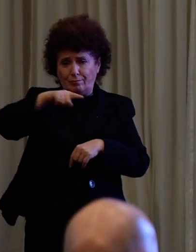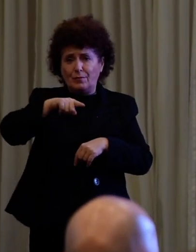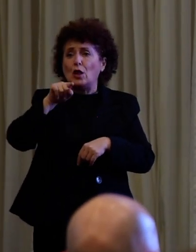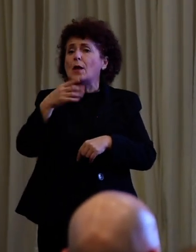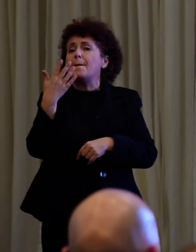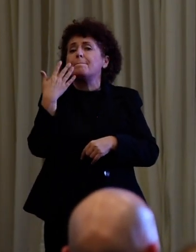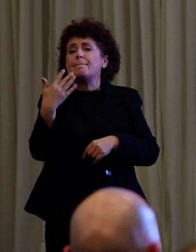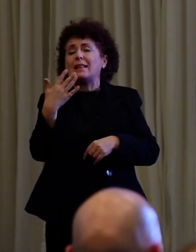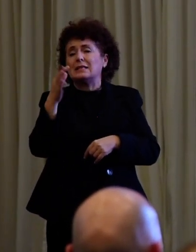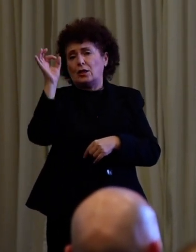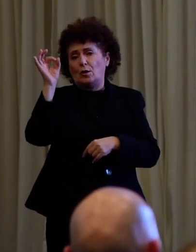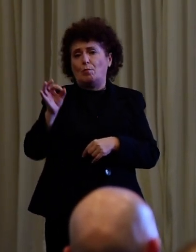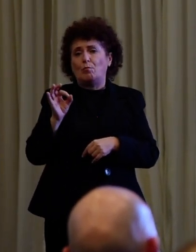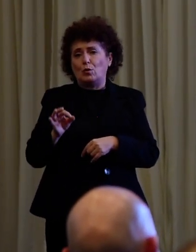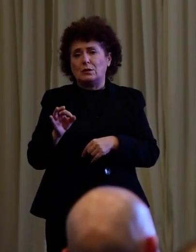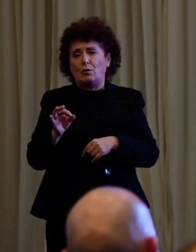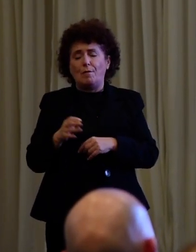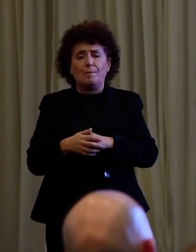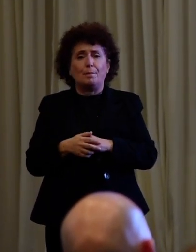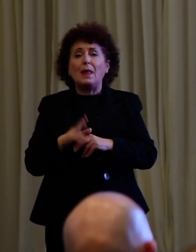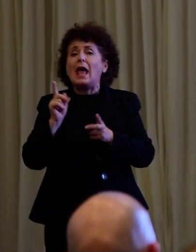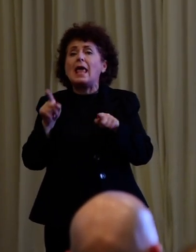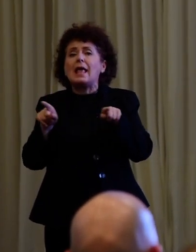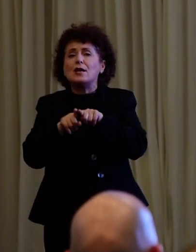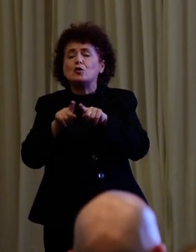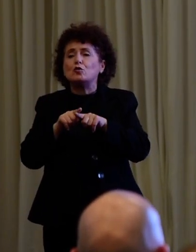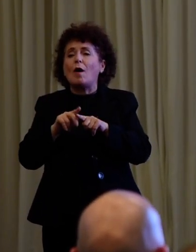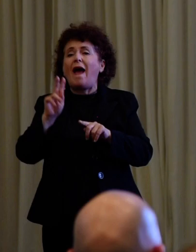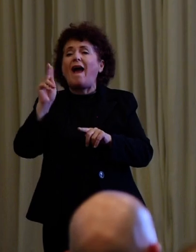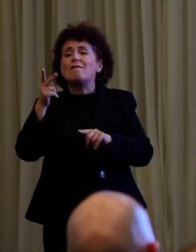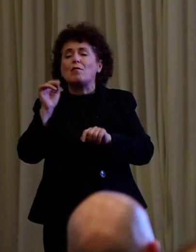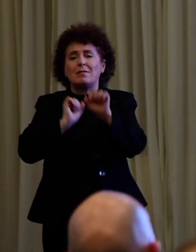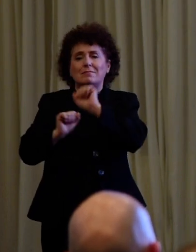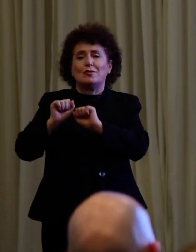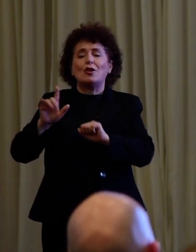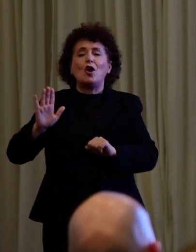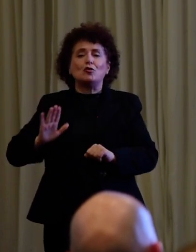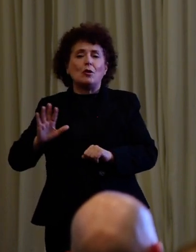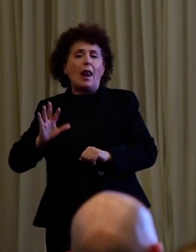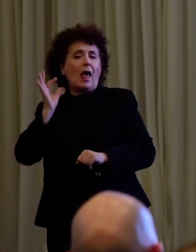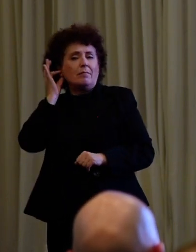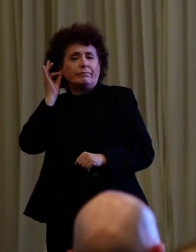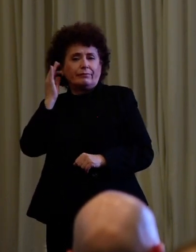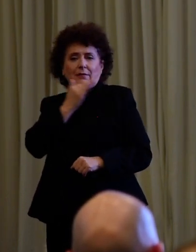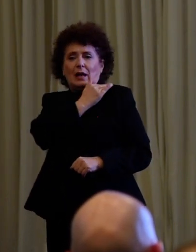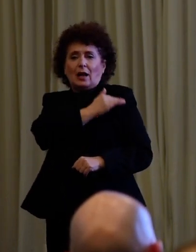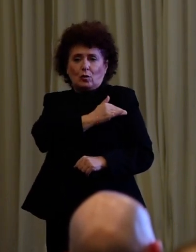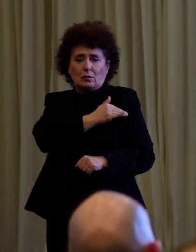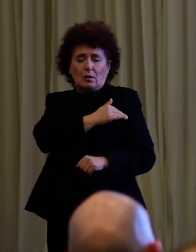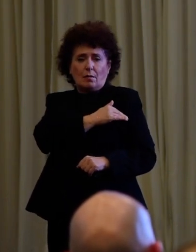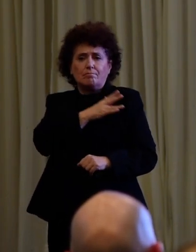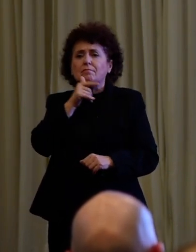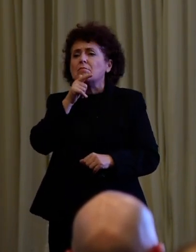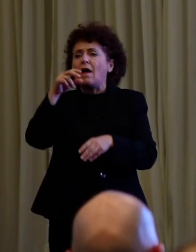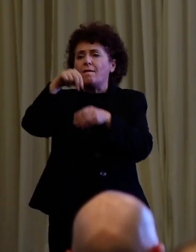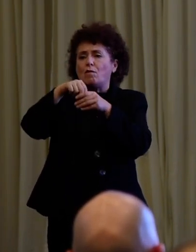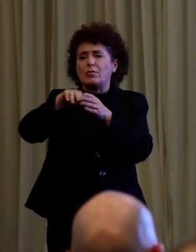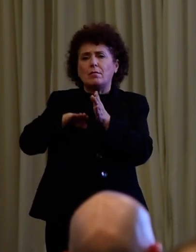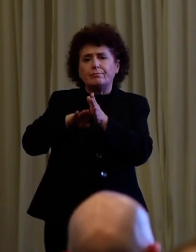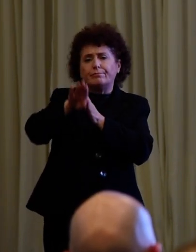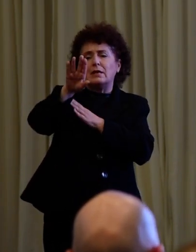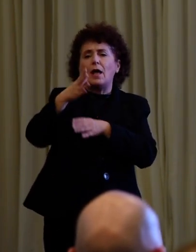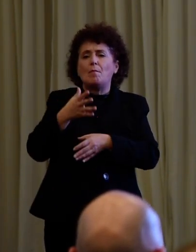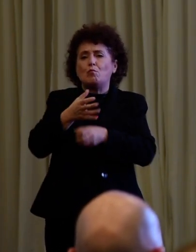со 50% жени, како и квоти за жени градоначалнички. Исто така, зголемување на фондовите за